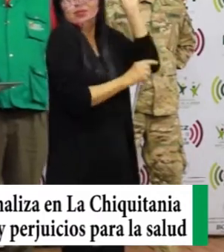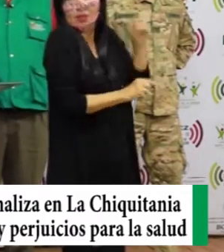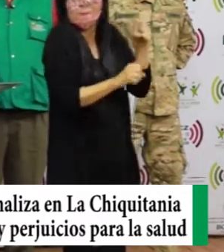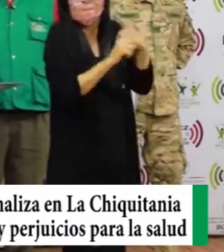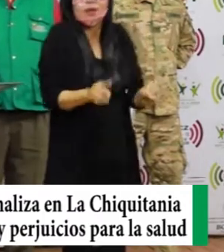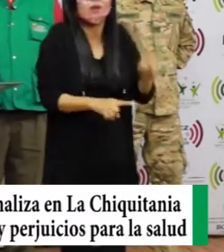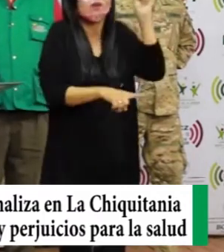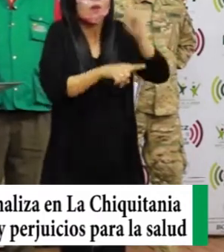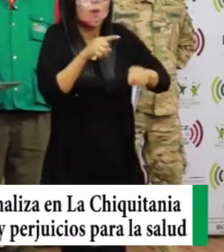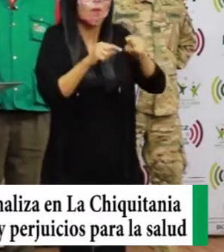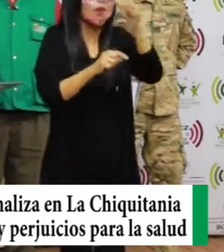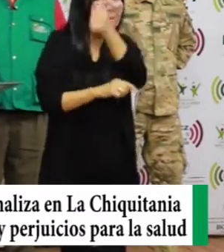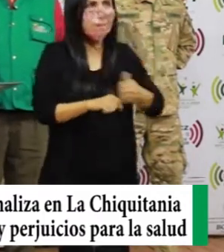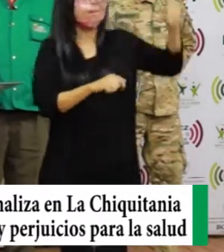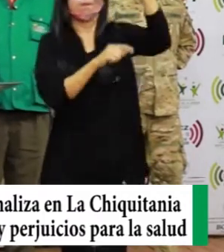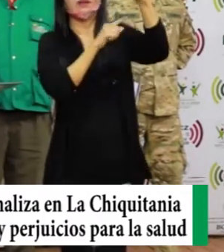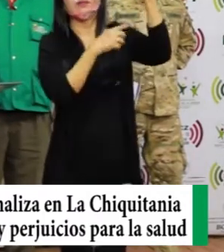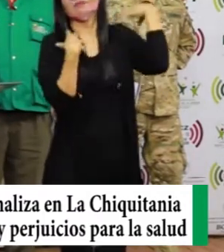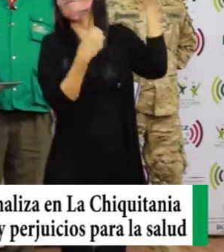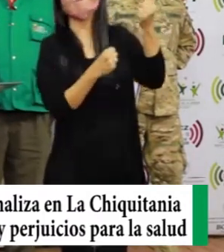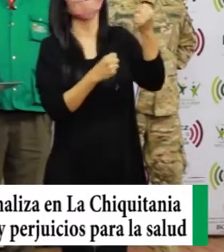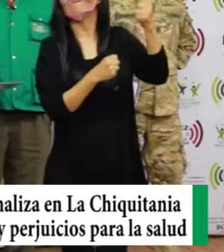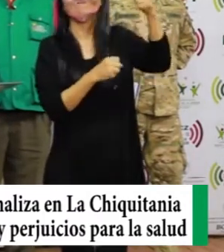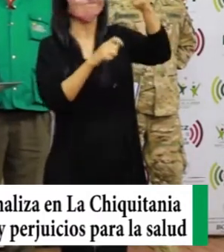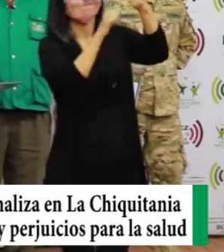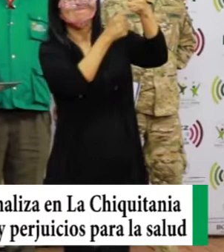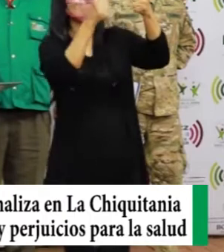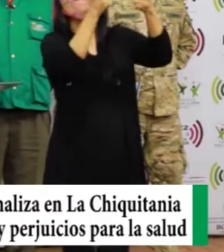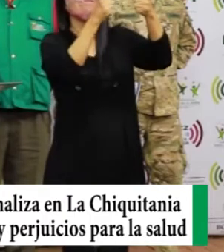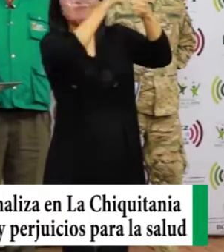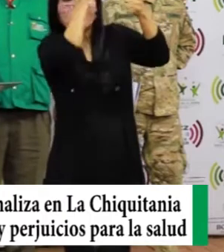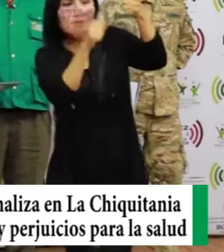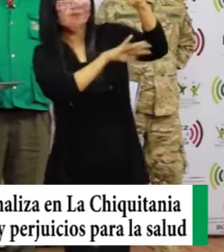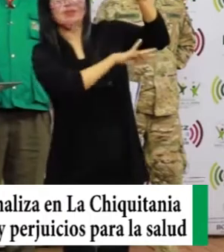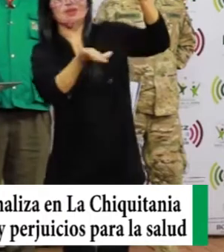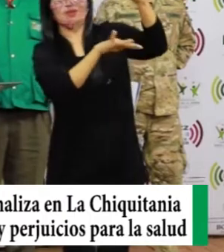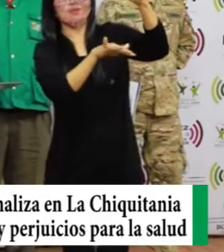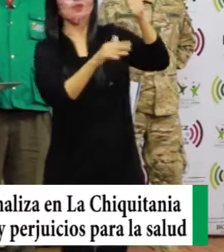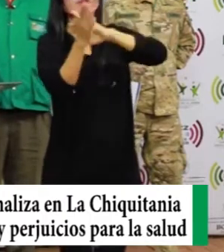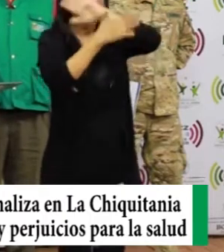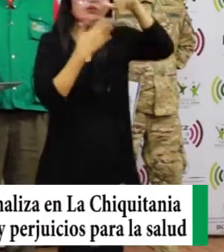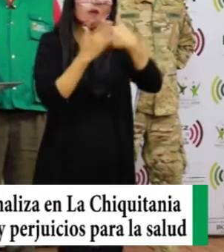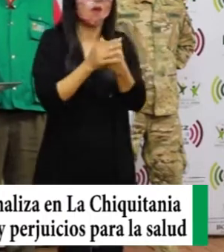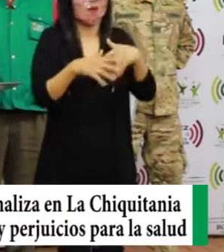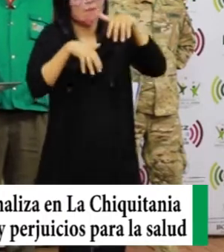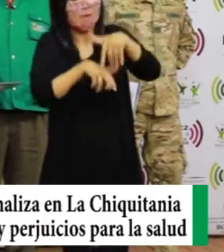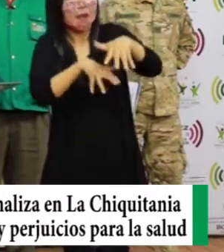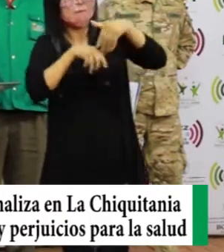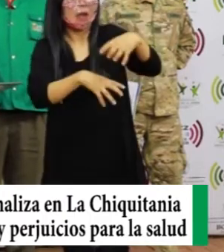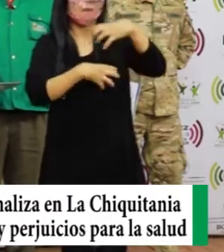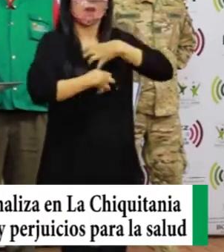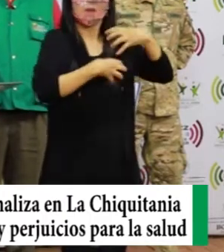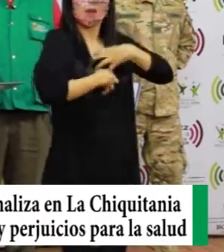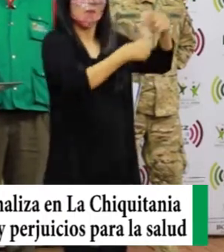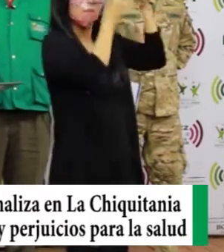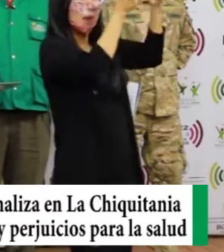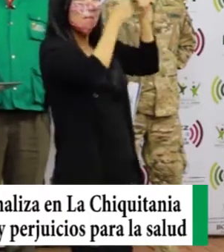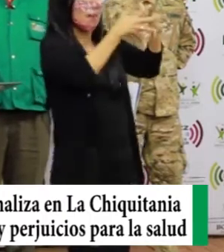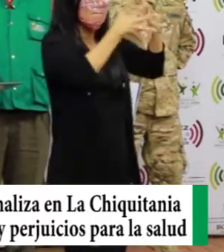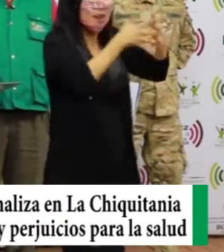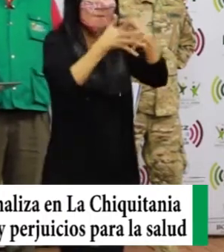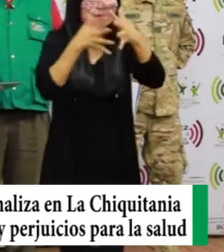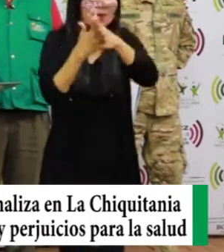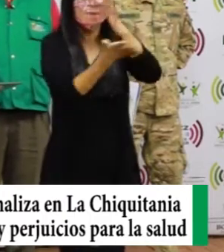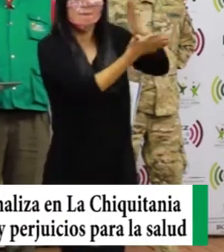no pueden estar por encima del derecho de la salud. Nos preocupa que todo tipo de manifestaciones, todo tipo de